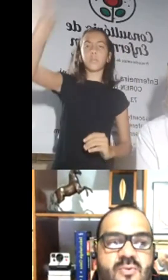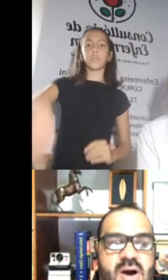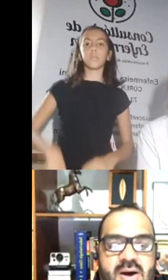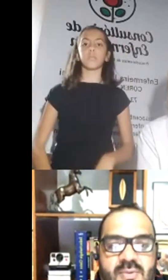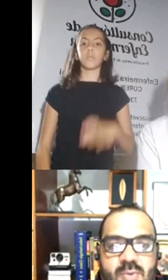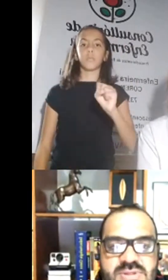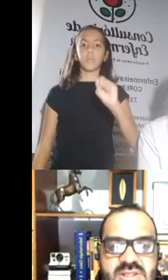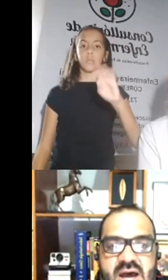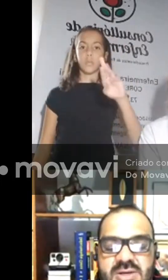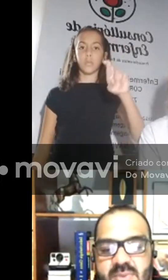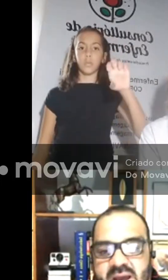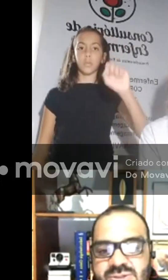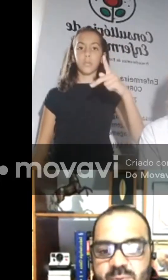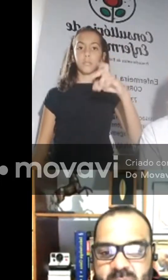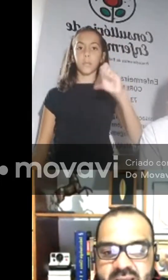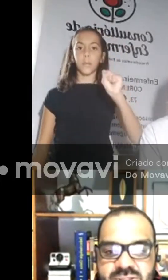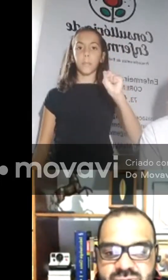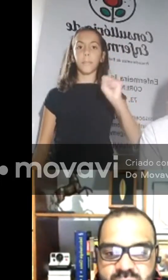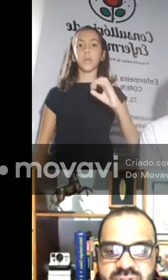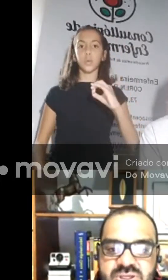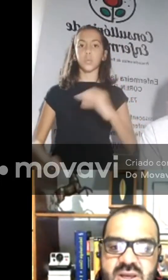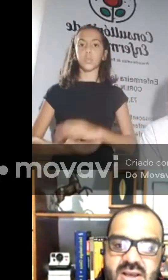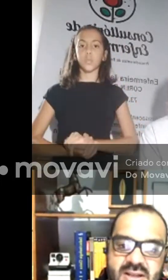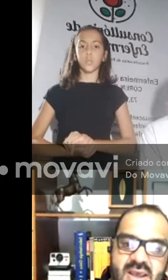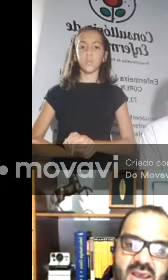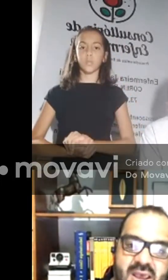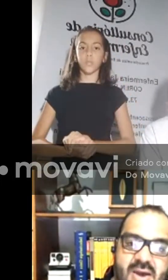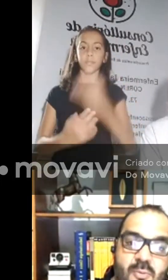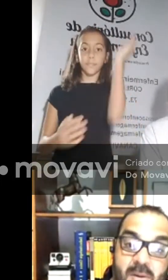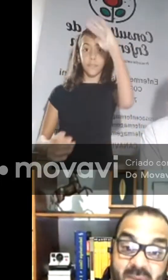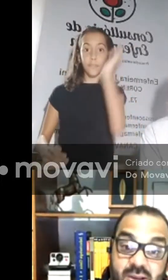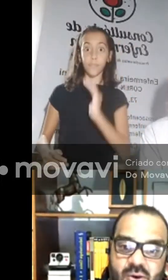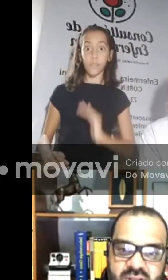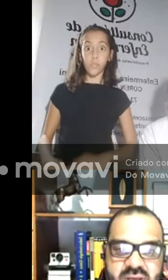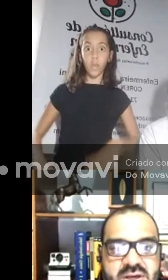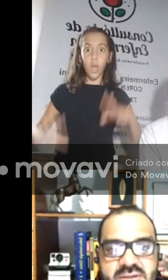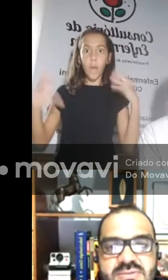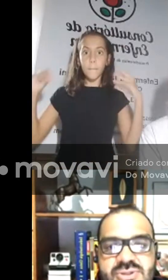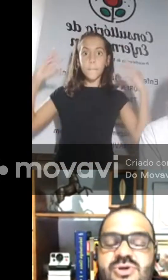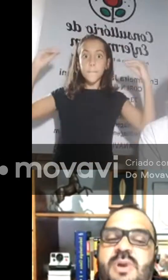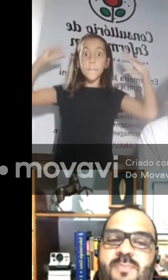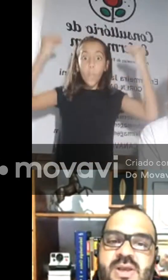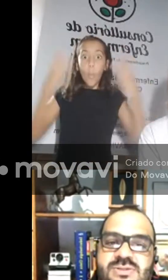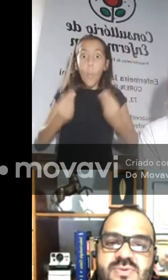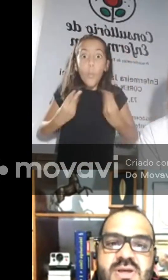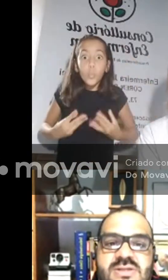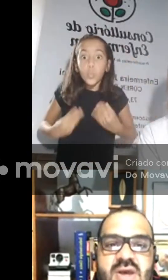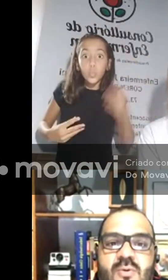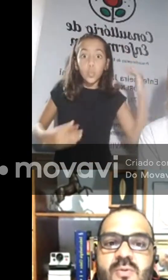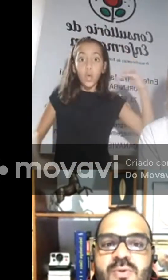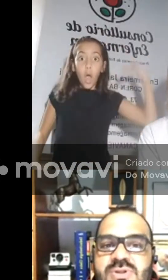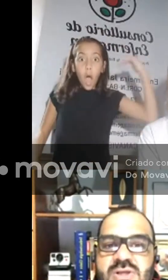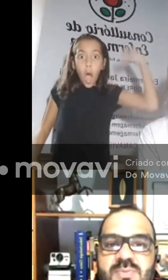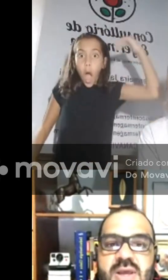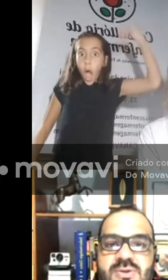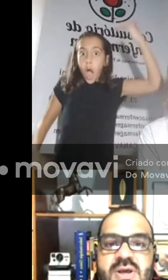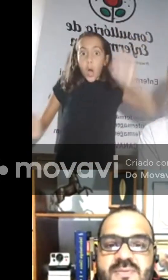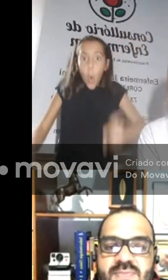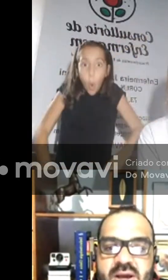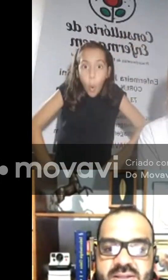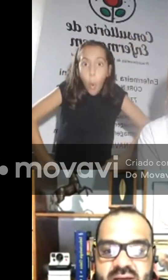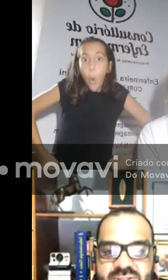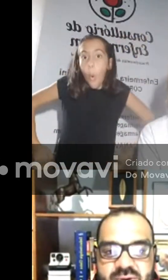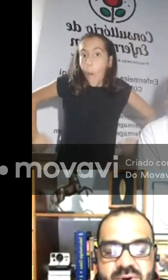ser uma obesidade, mas o país hoje ele é uma maioria de sobrepeso. Esse que é o entendimento,